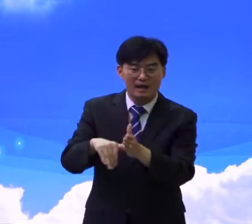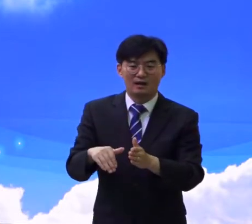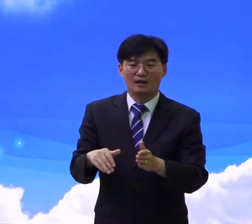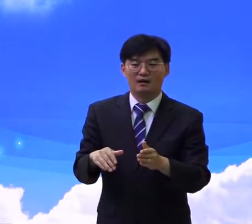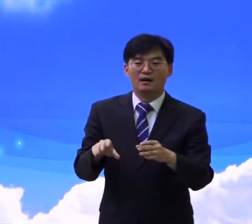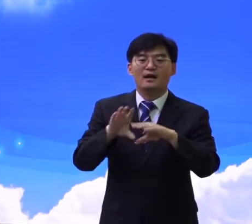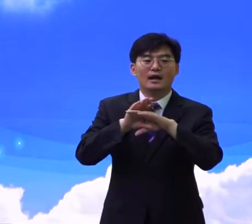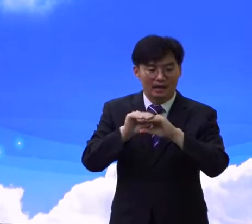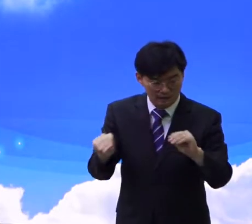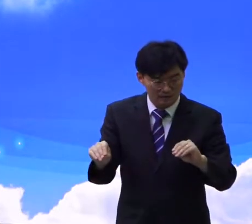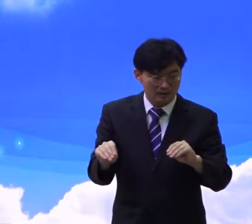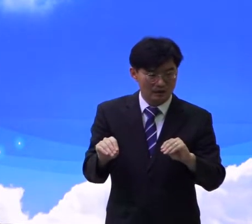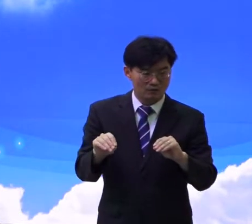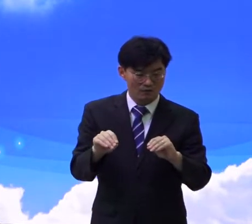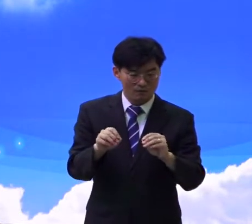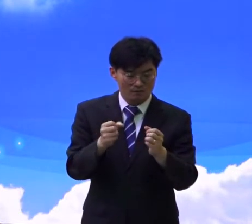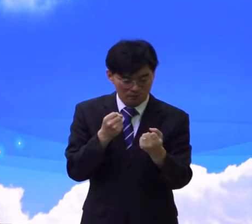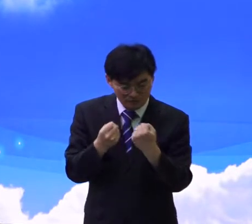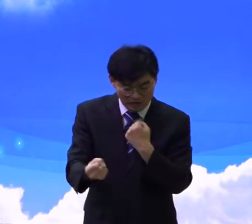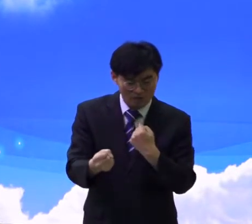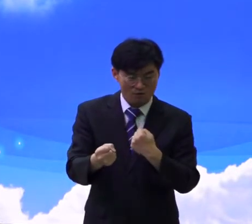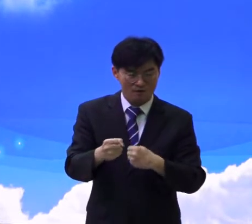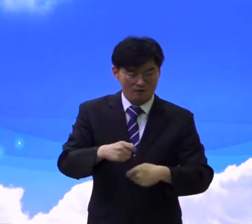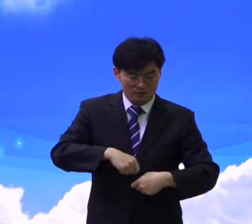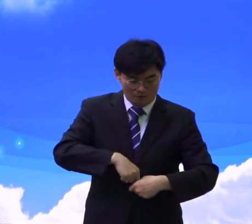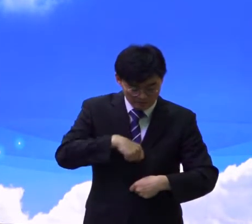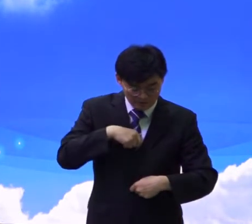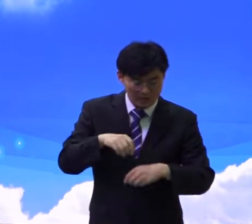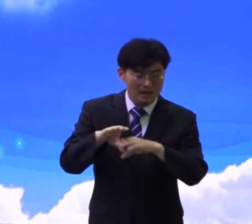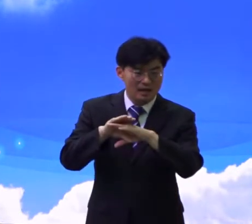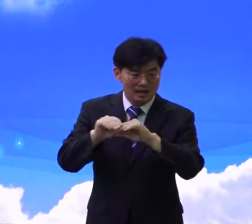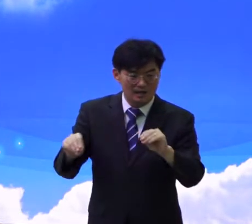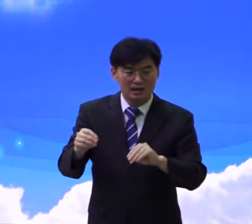주소를 정직하게 짚어보기 원합니다.